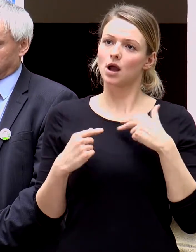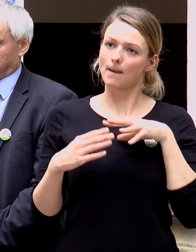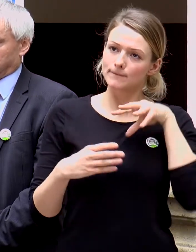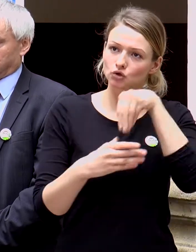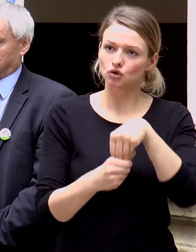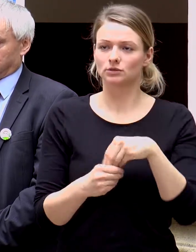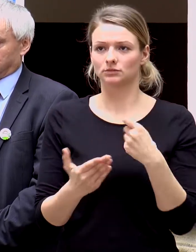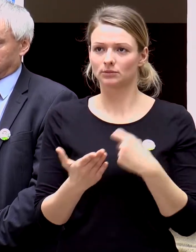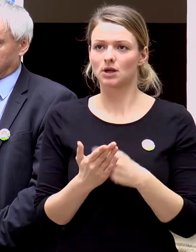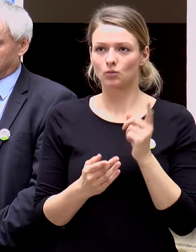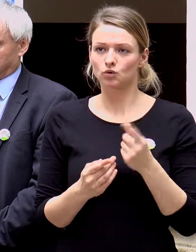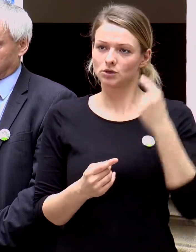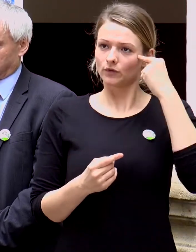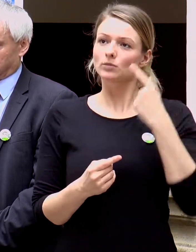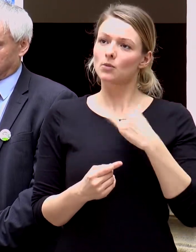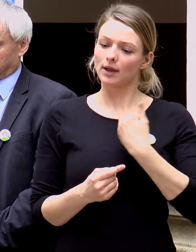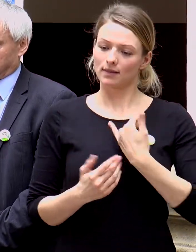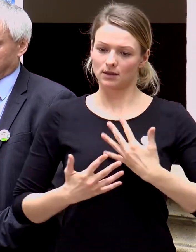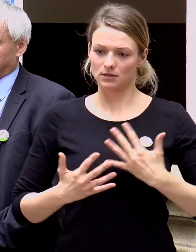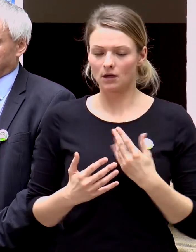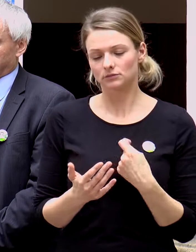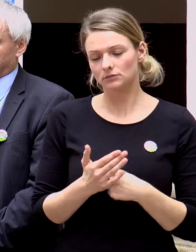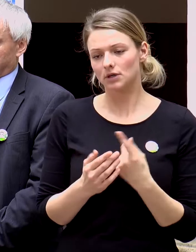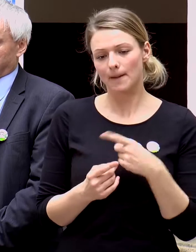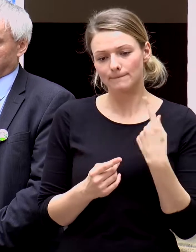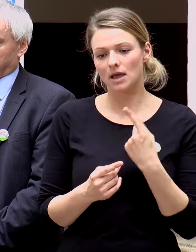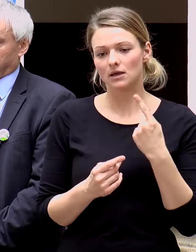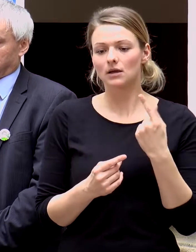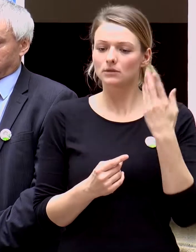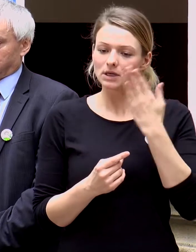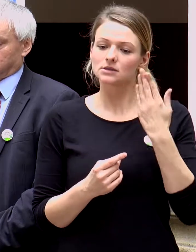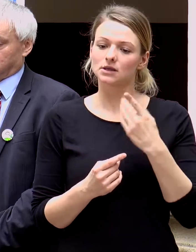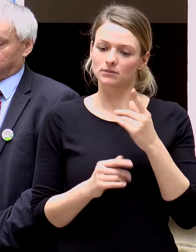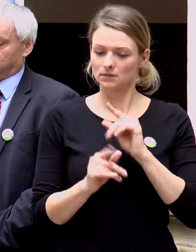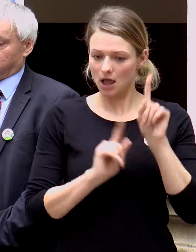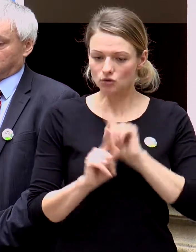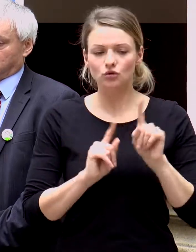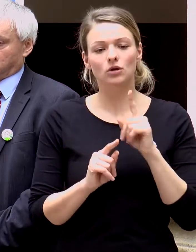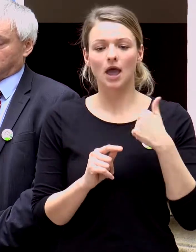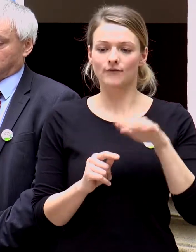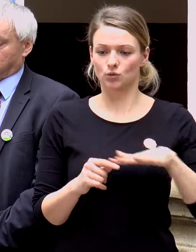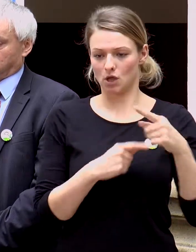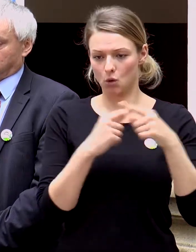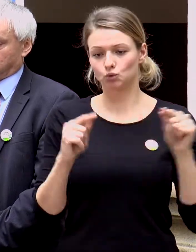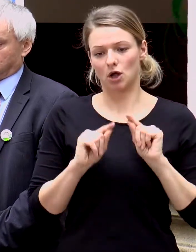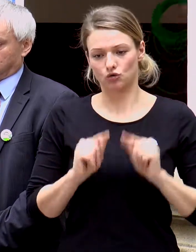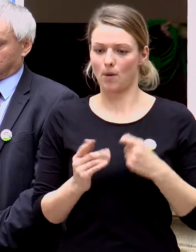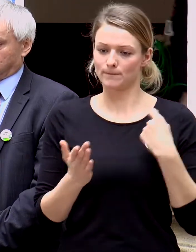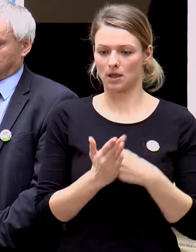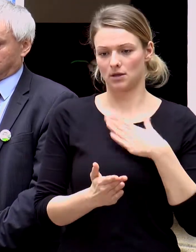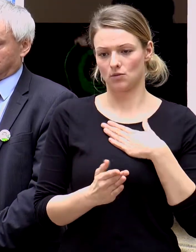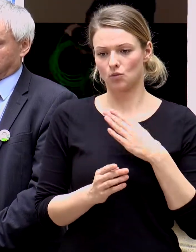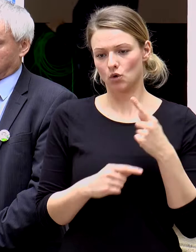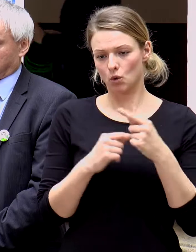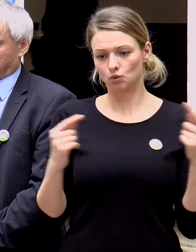zároveň přijímali nějakou identitu. A pro nás je to identita evropské kultury a podpora nebo nepodpora